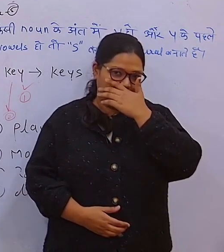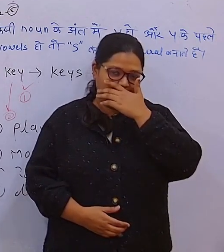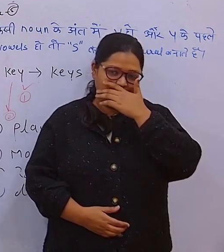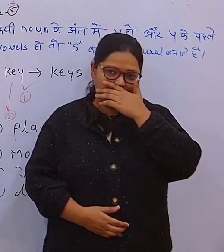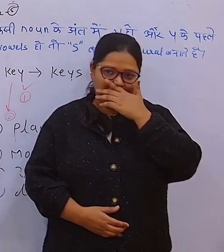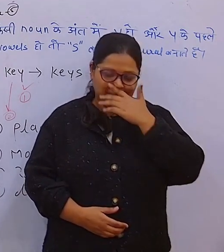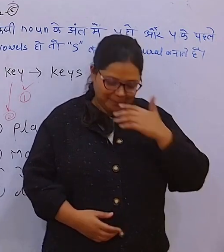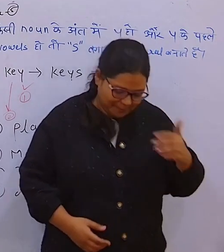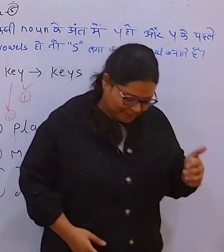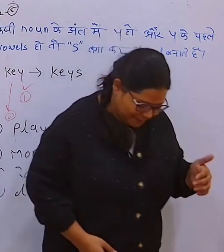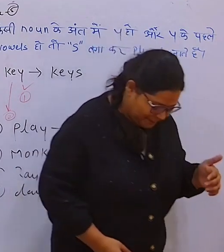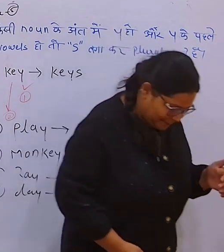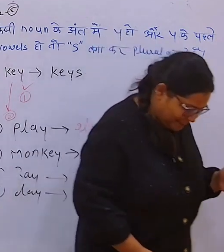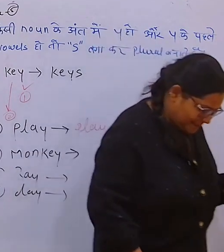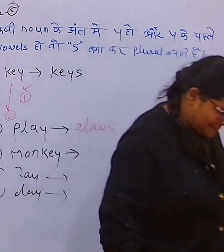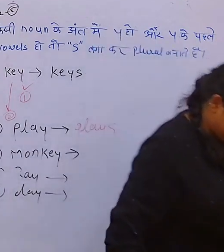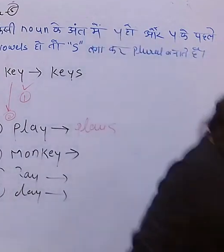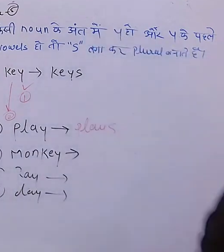कहाँ हो?